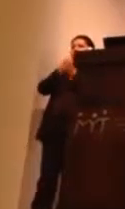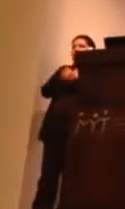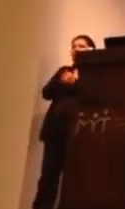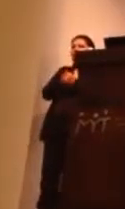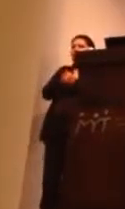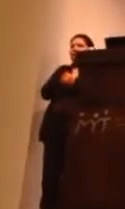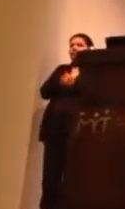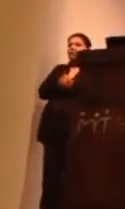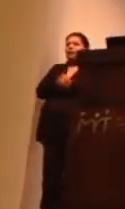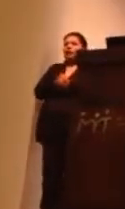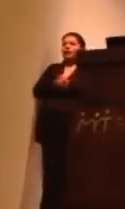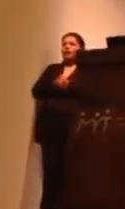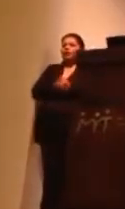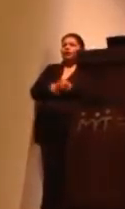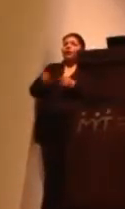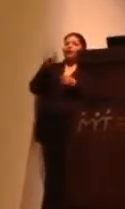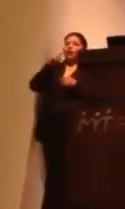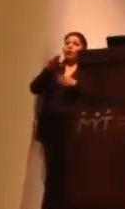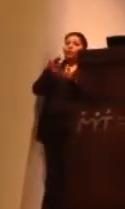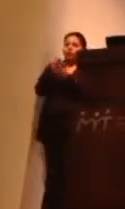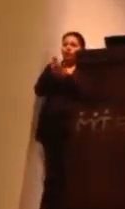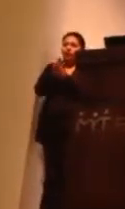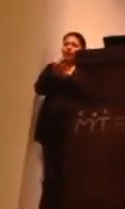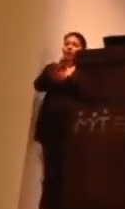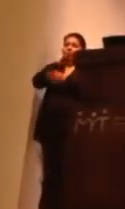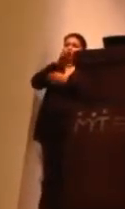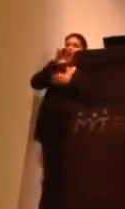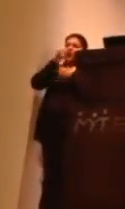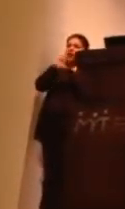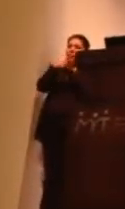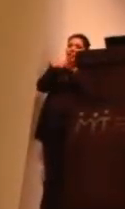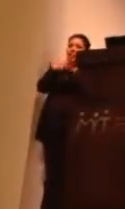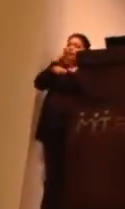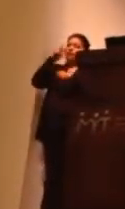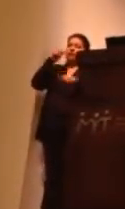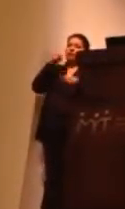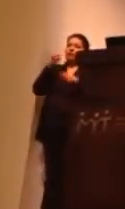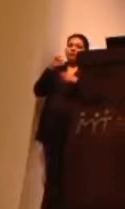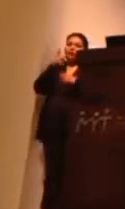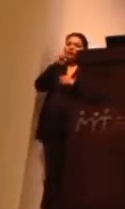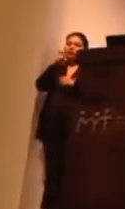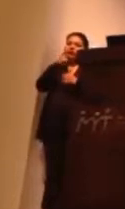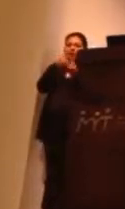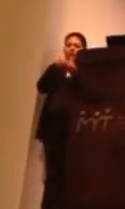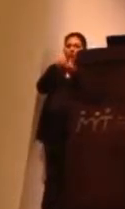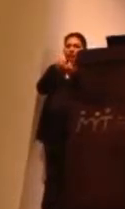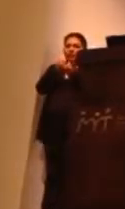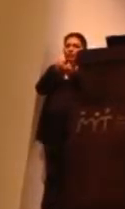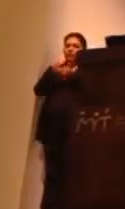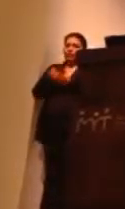excede más de 15 minutos, tú estás alimentando esa emoción, y ya no es una emoción genuina. ¿Ok?